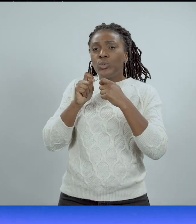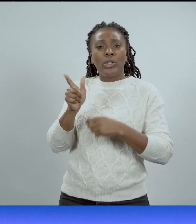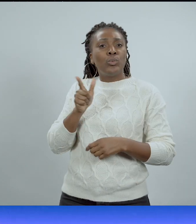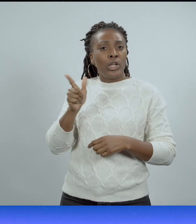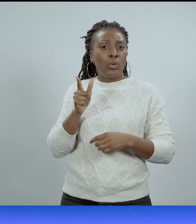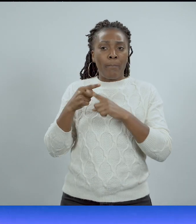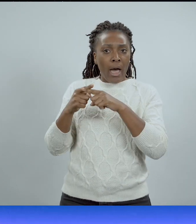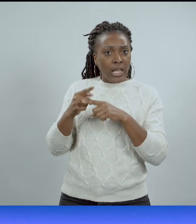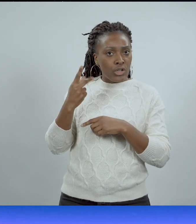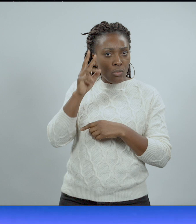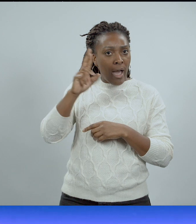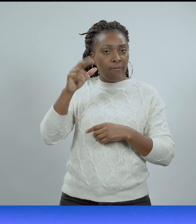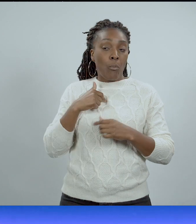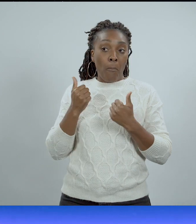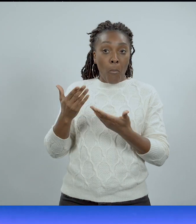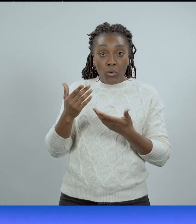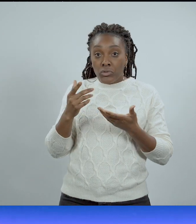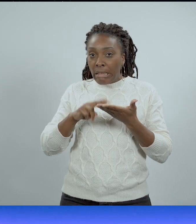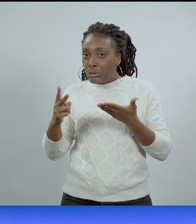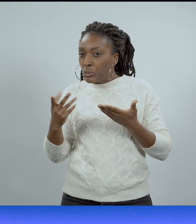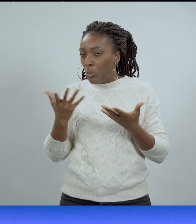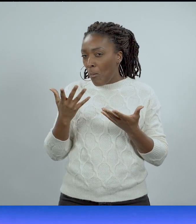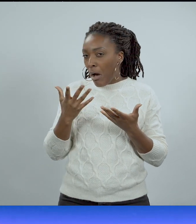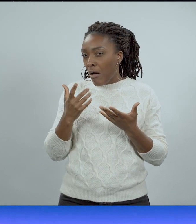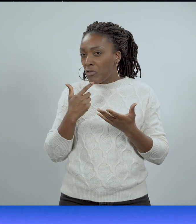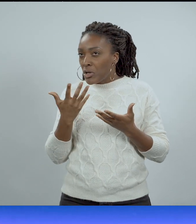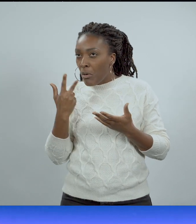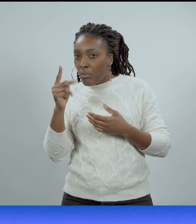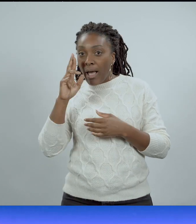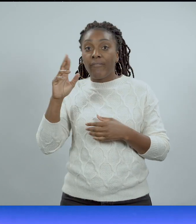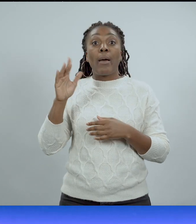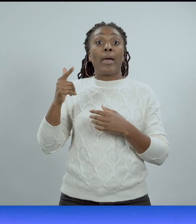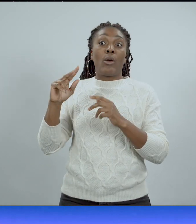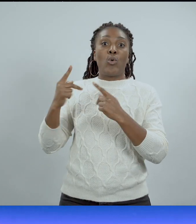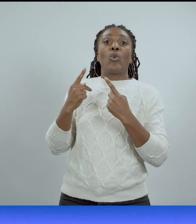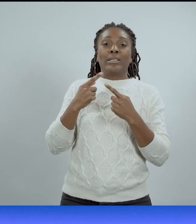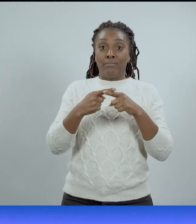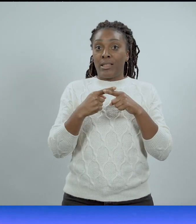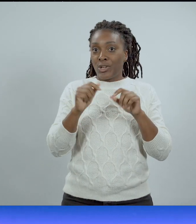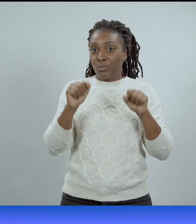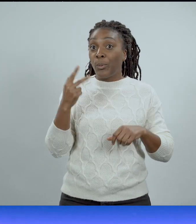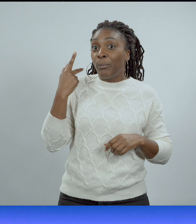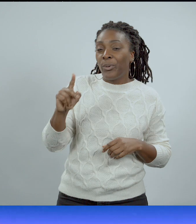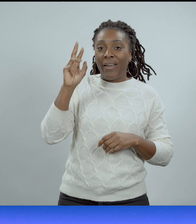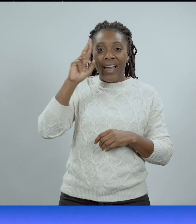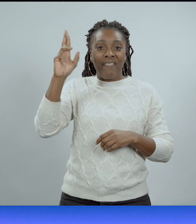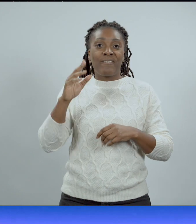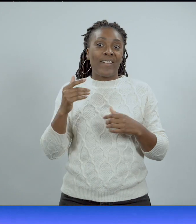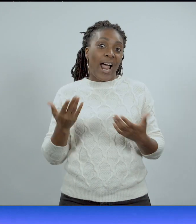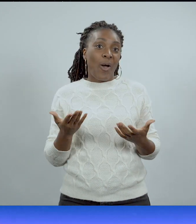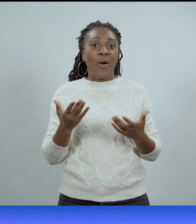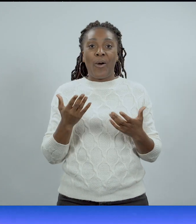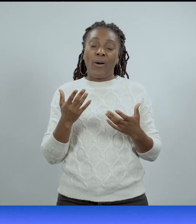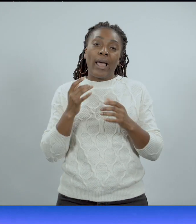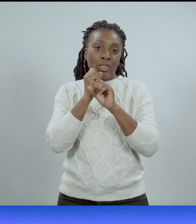elle m'a partagé un de ses rêves. Je lui ai soumis une interprétation. Et puis, après discussion, elle m'a autorisé à partager ce